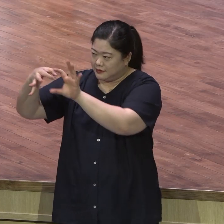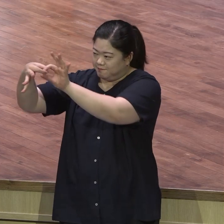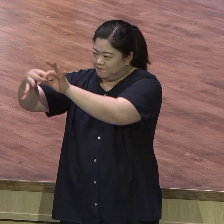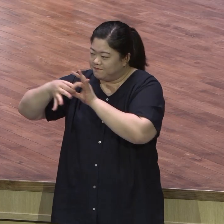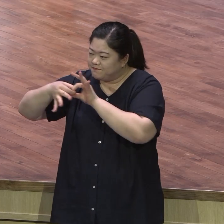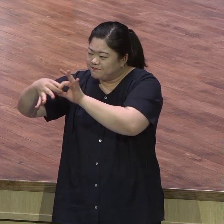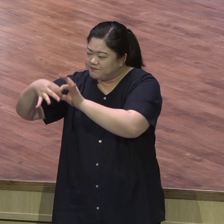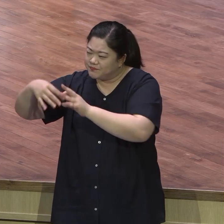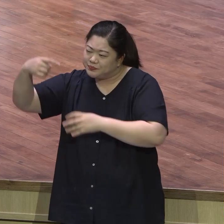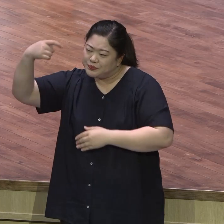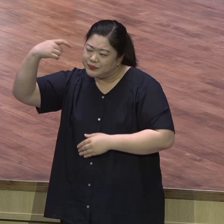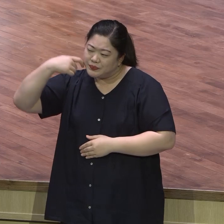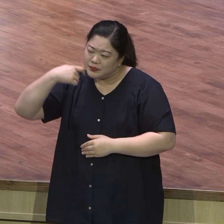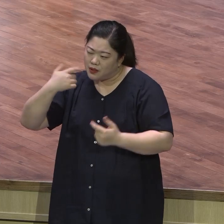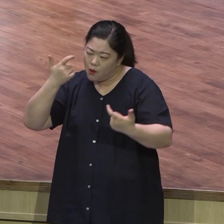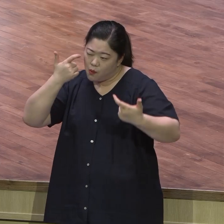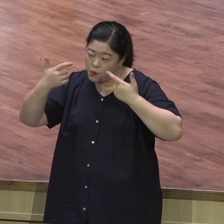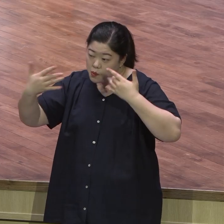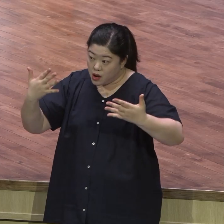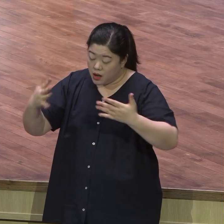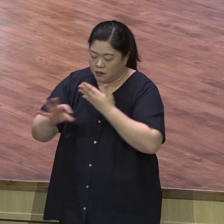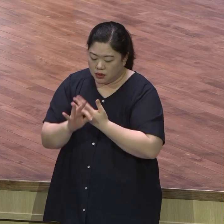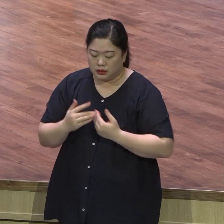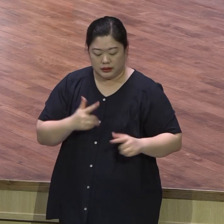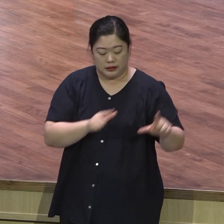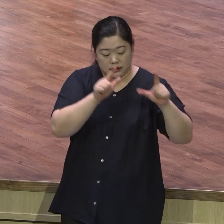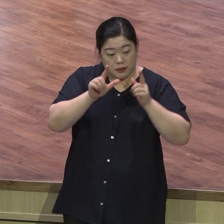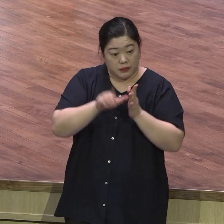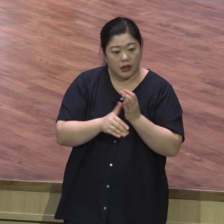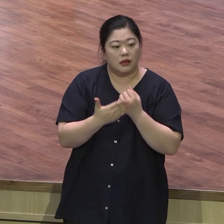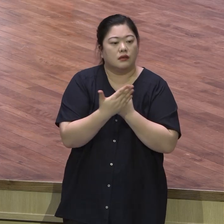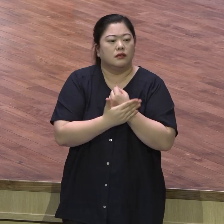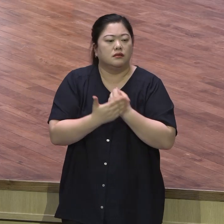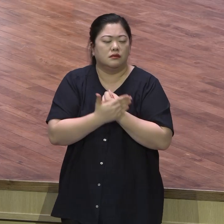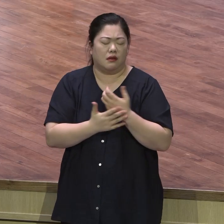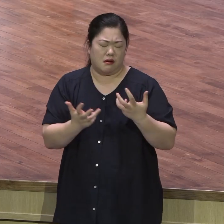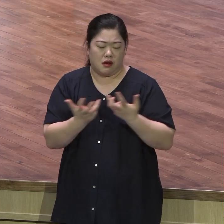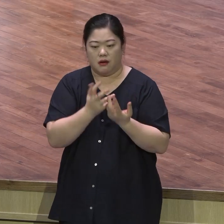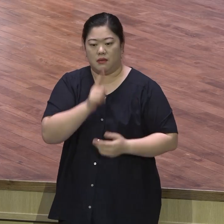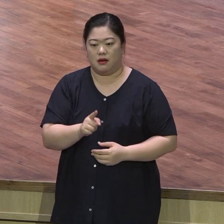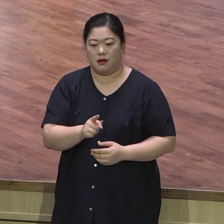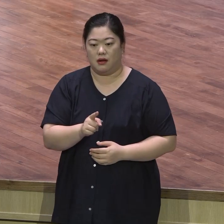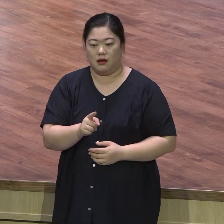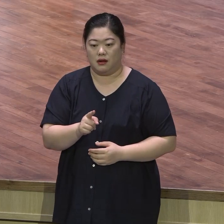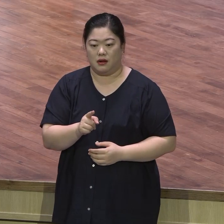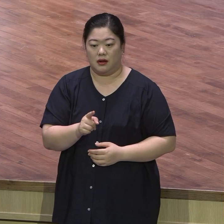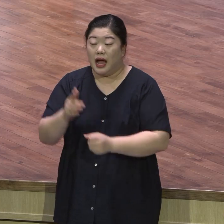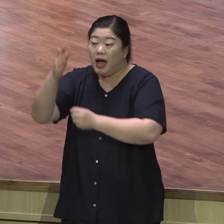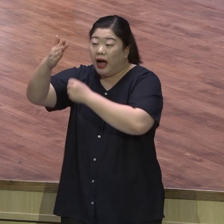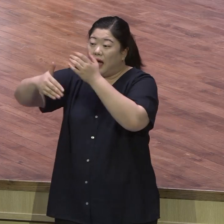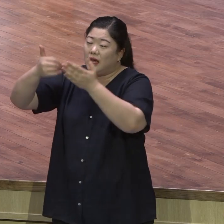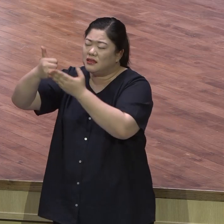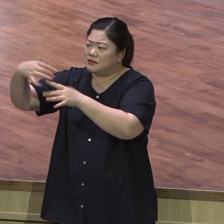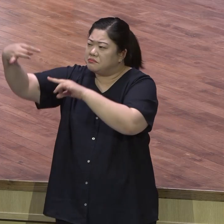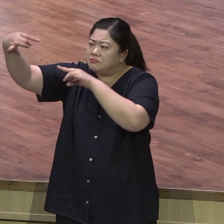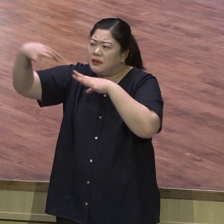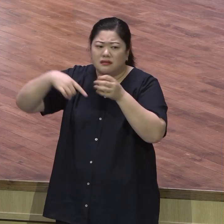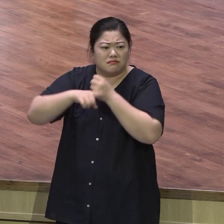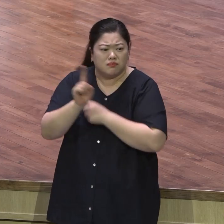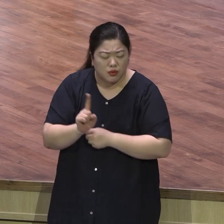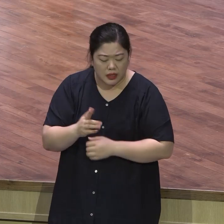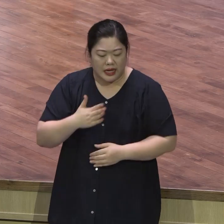하나님의 은혜가 내 삶 속에 주도하고 있다는 뜻이에요. 내 삶을 하나님의 은혜로 나는